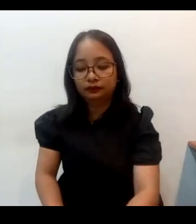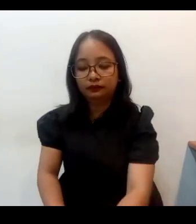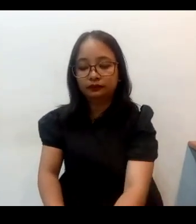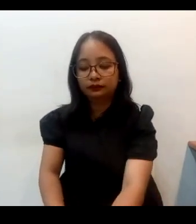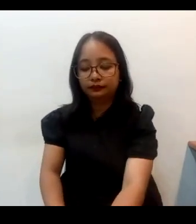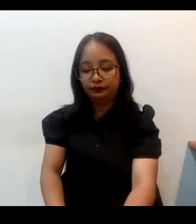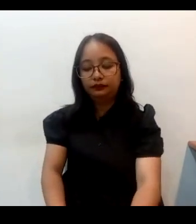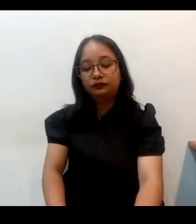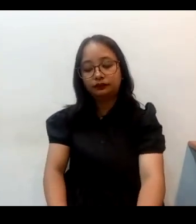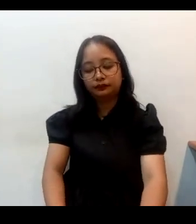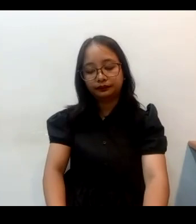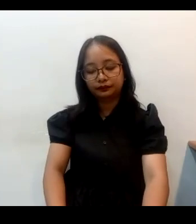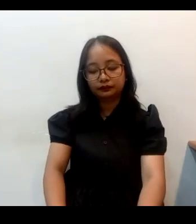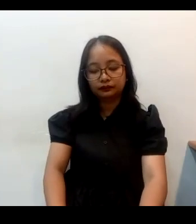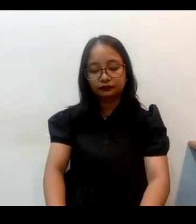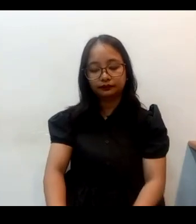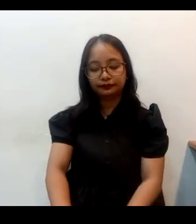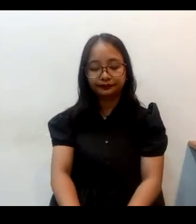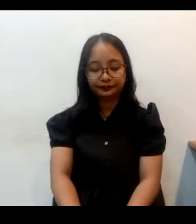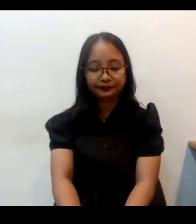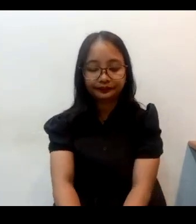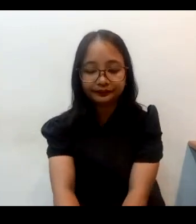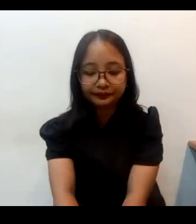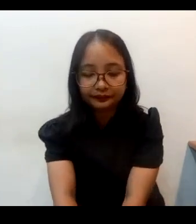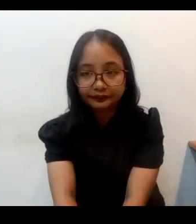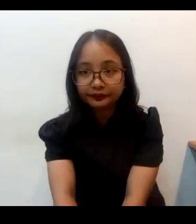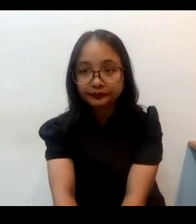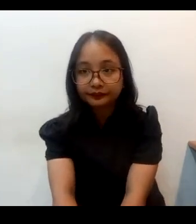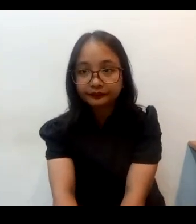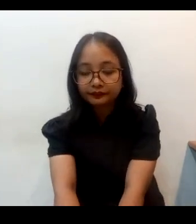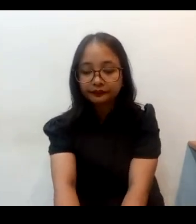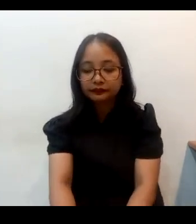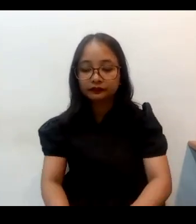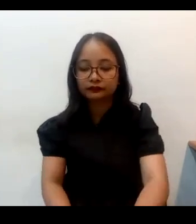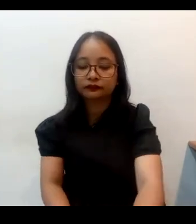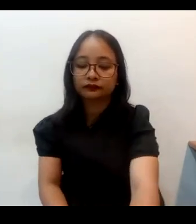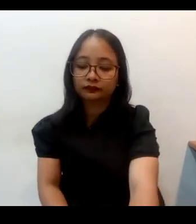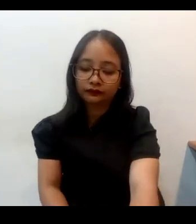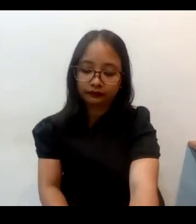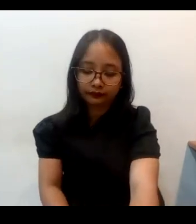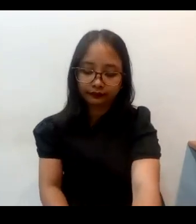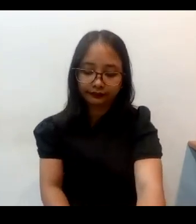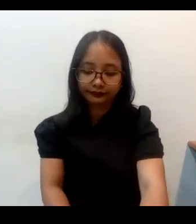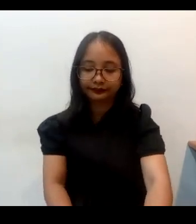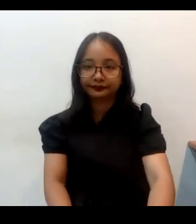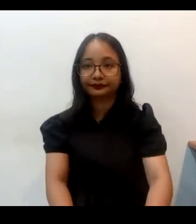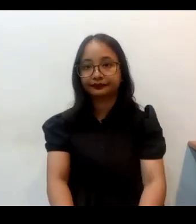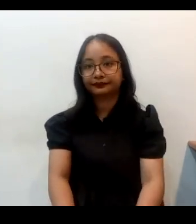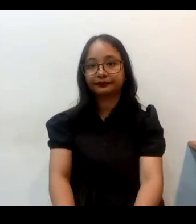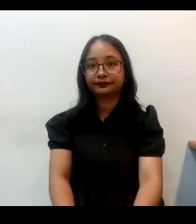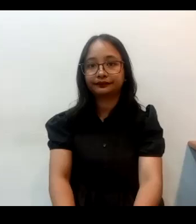power of prayer, when we really experience the power of prayer and the God answer our